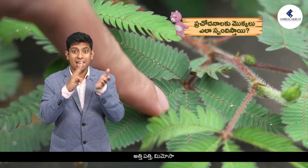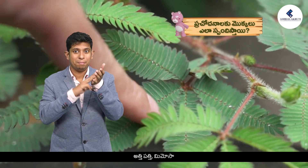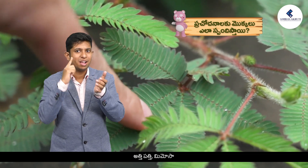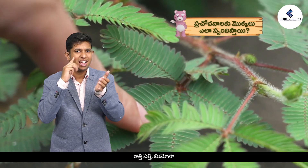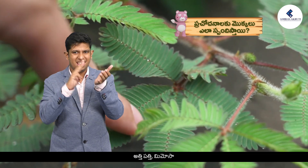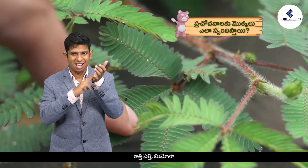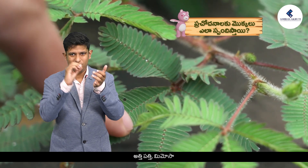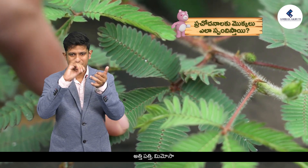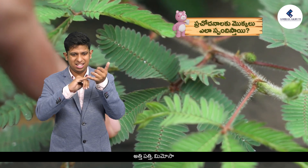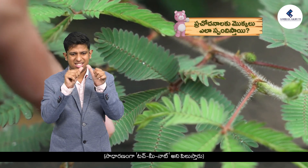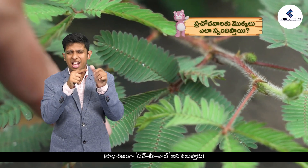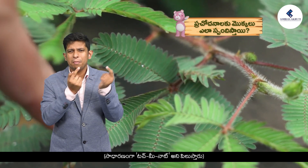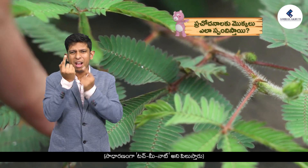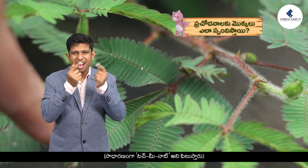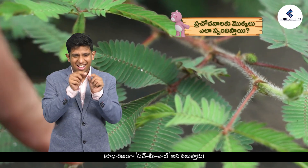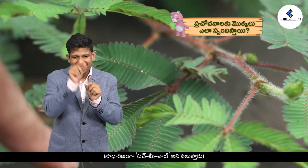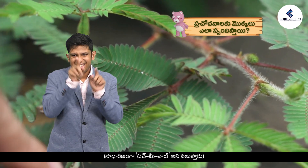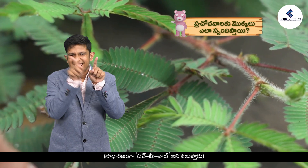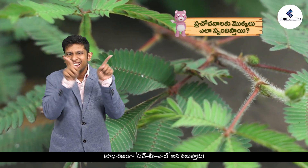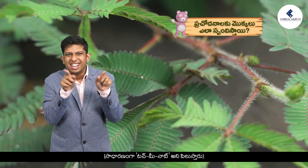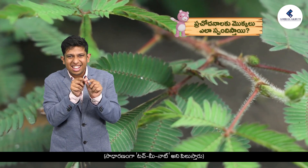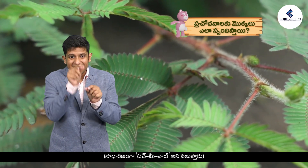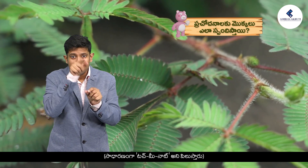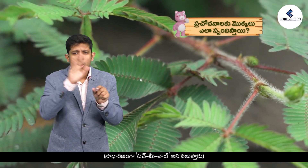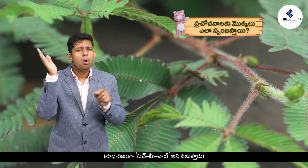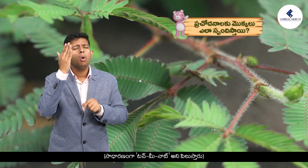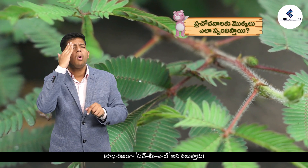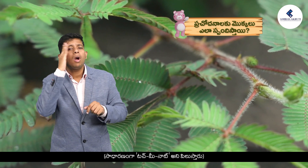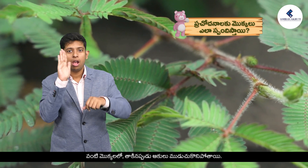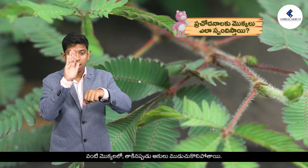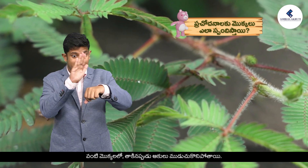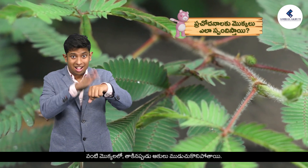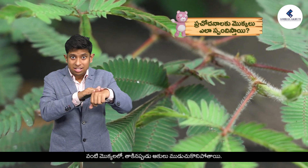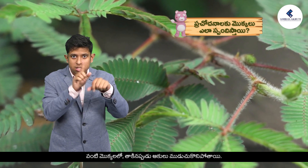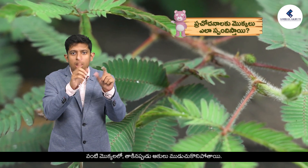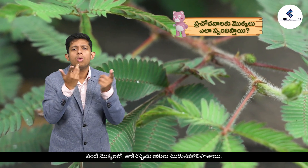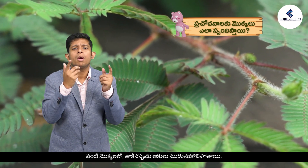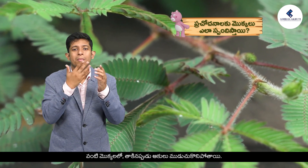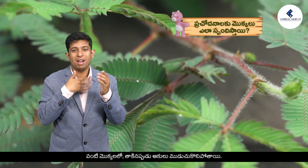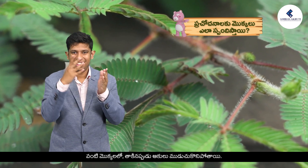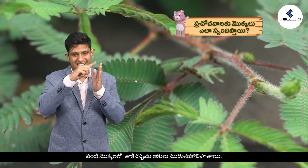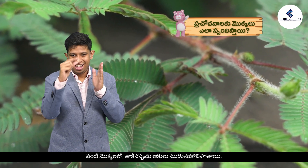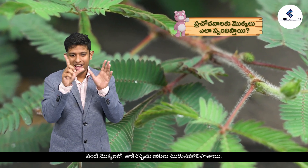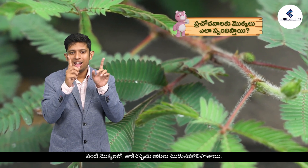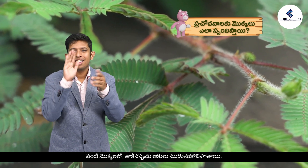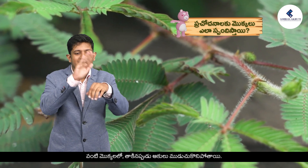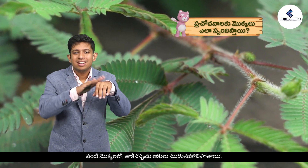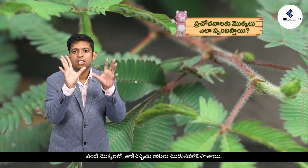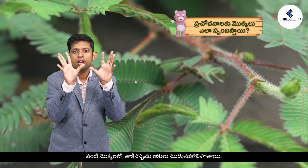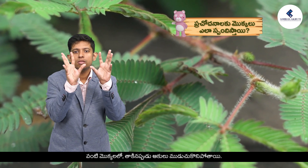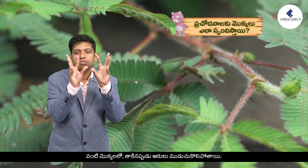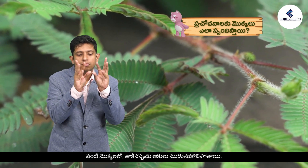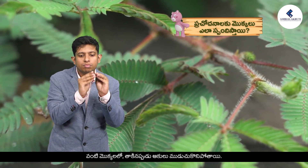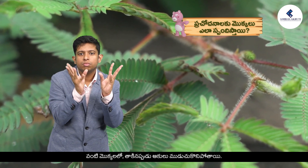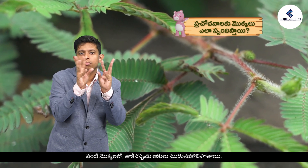అత్తిపత్తి, మిమోసా, సాధారణంగా టచ్ మీ నాట్ అని పిలుస్తారు, వంటి మొక్కలలో తాకినప్పుడు ఆకులు